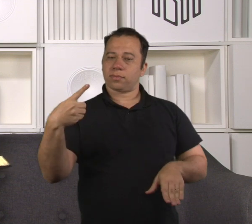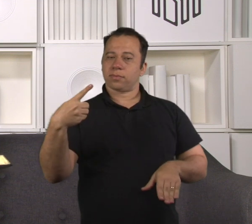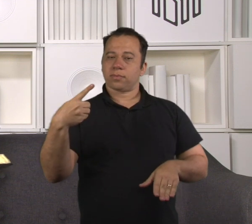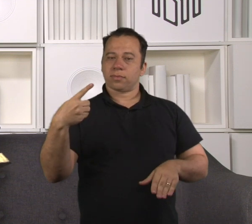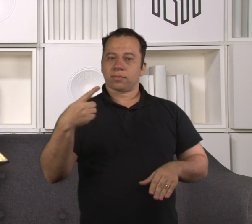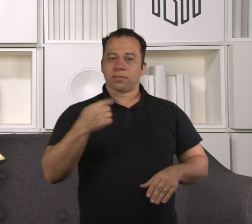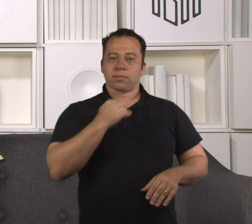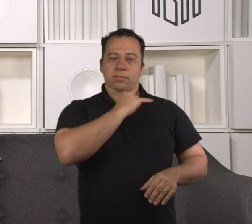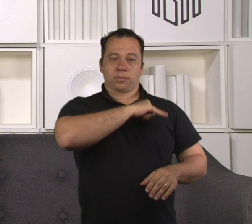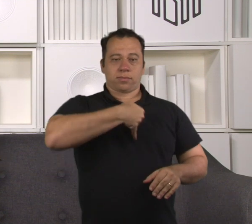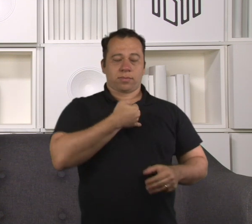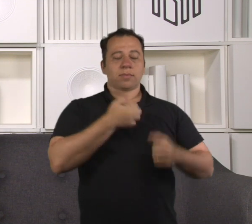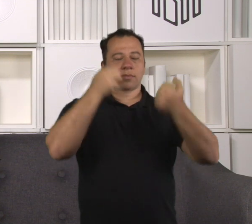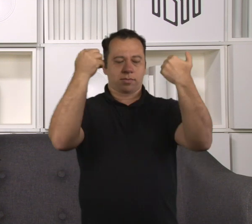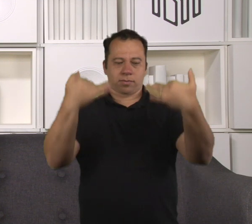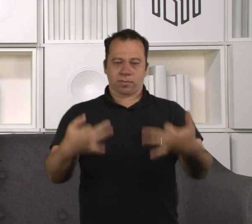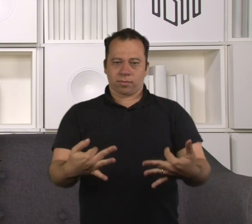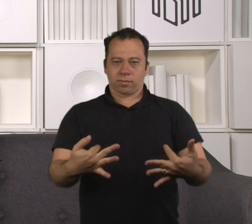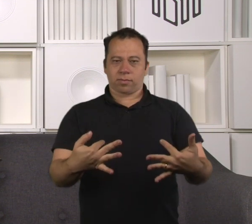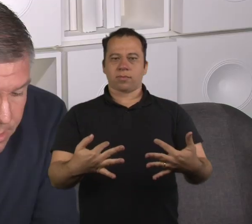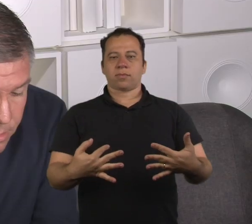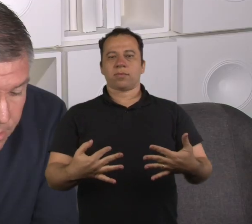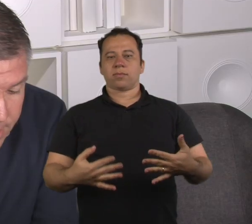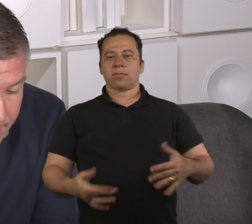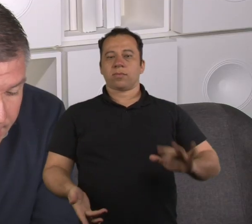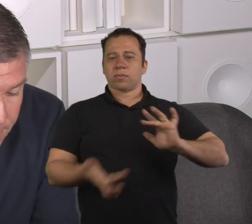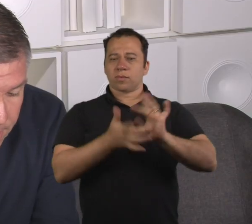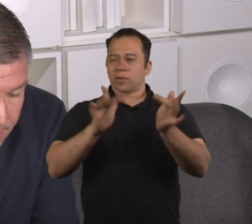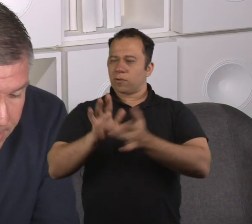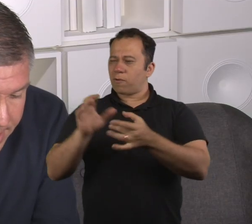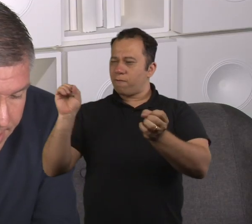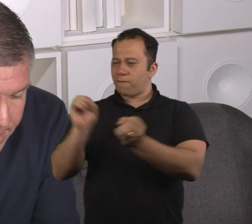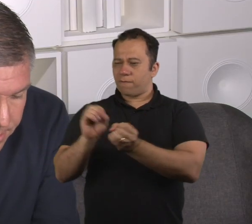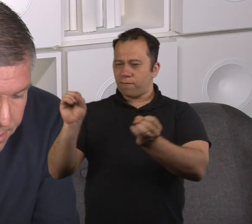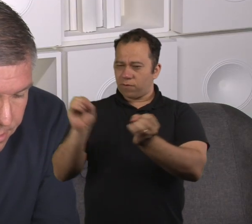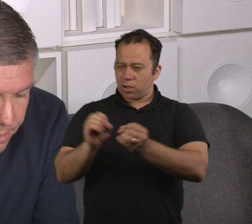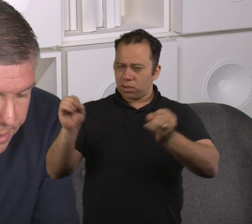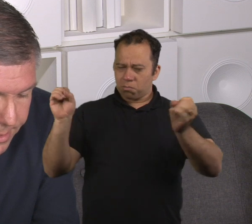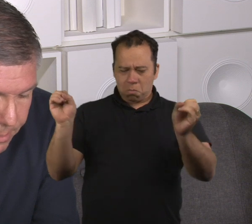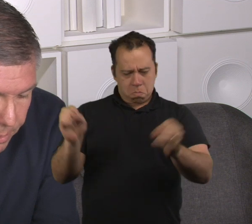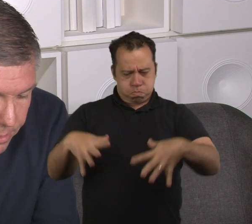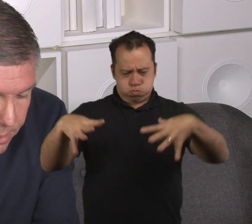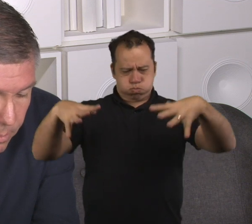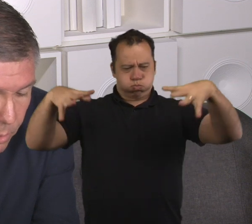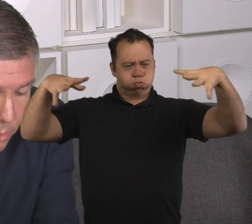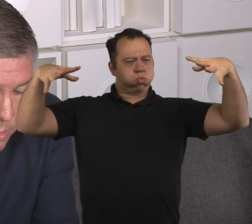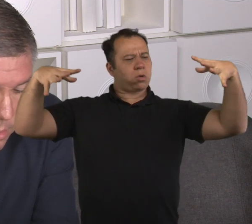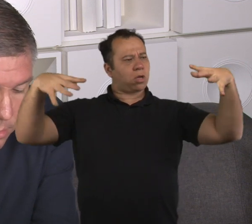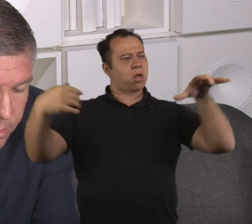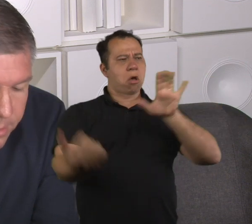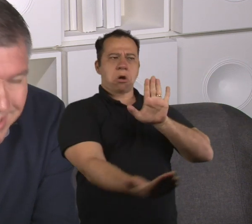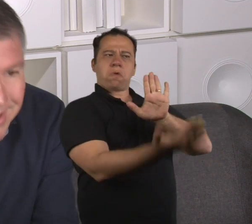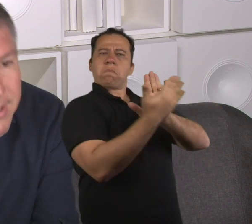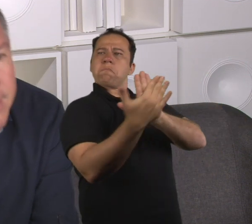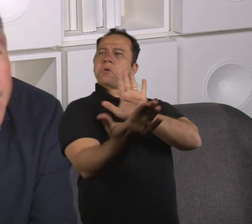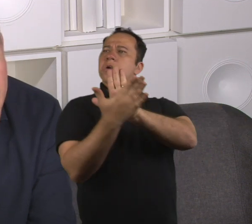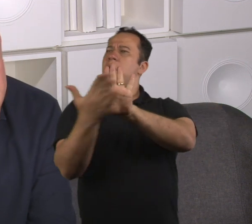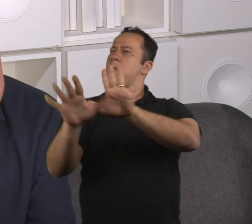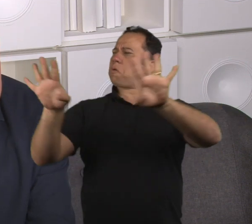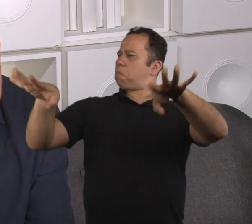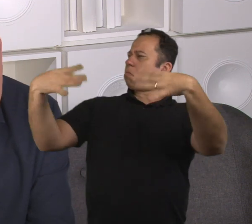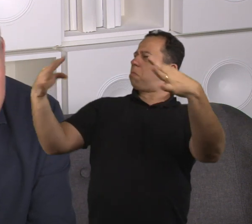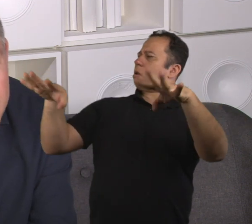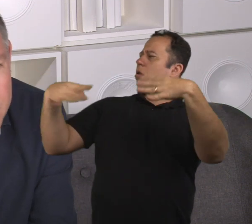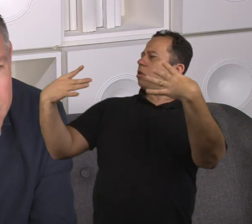quando João diz: Jesus realizou na presença dos seus discípulos muitos outros